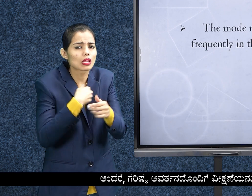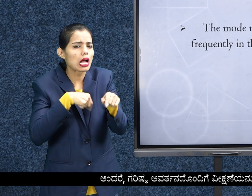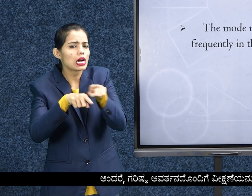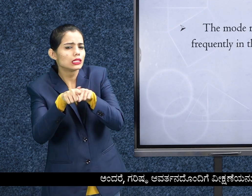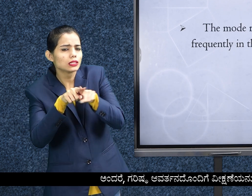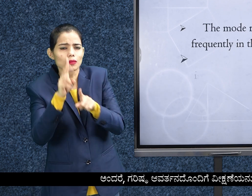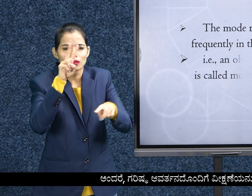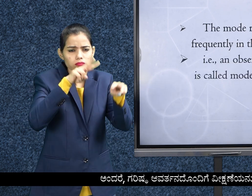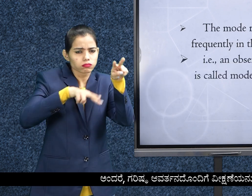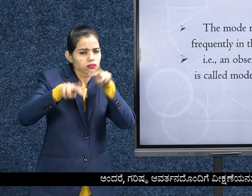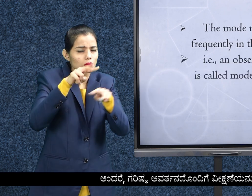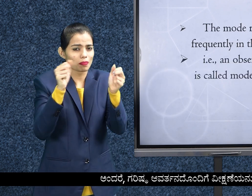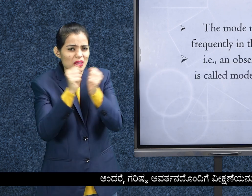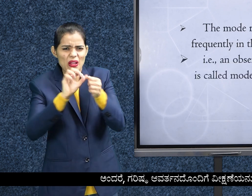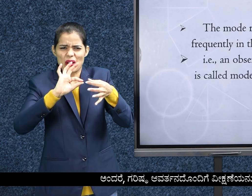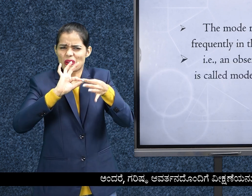ಕರೆಯಲಾಗುತ್ತೆ.